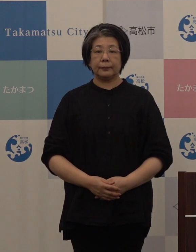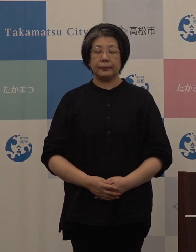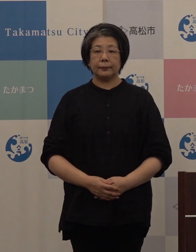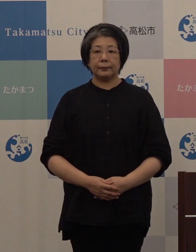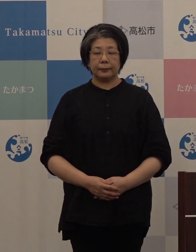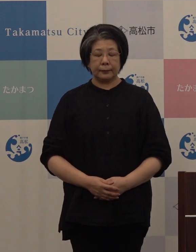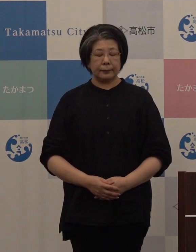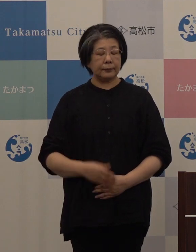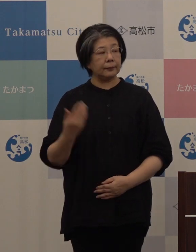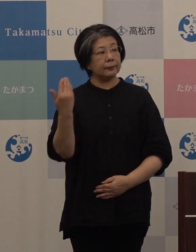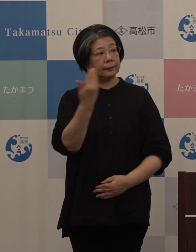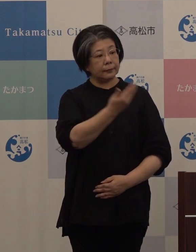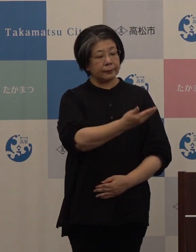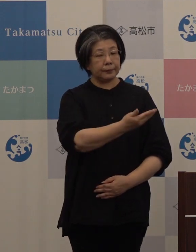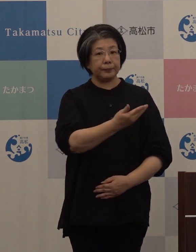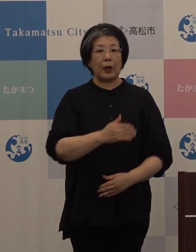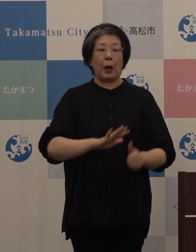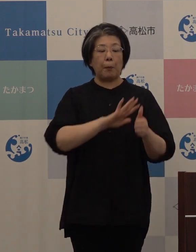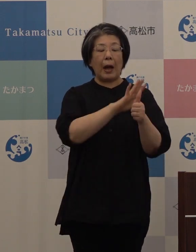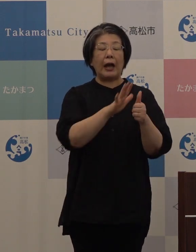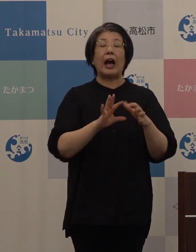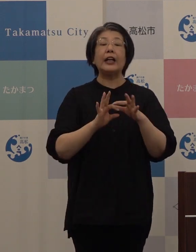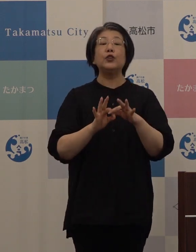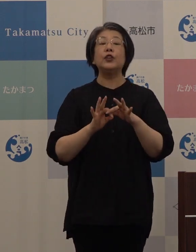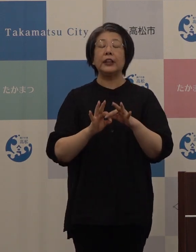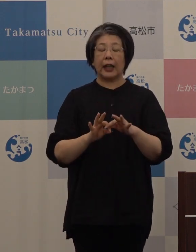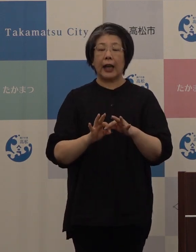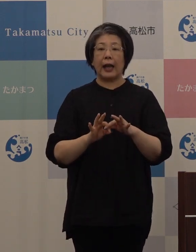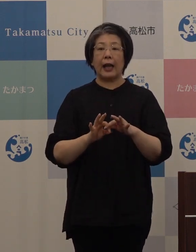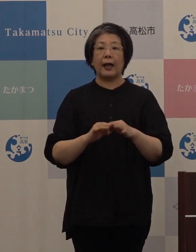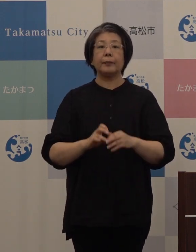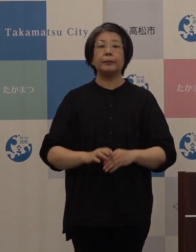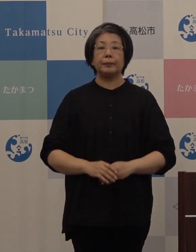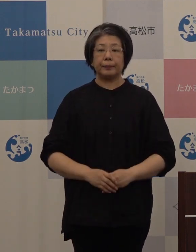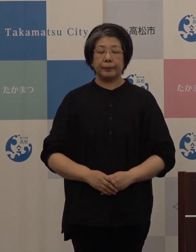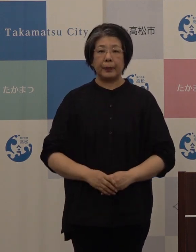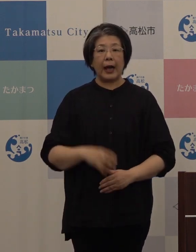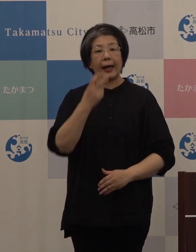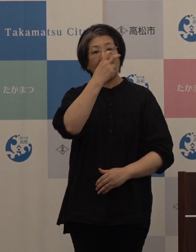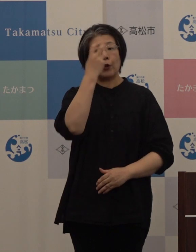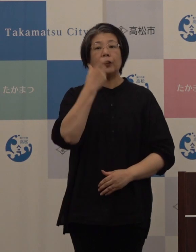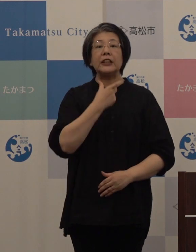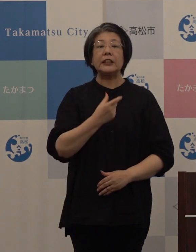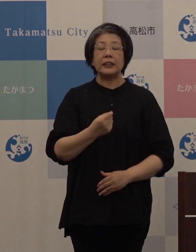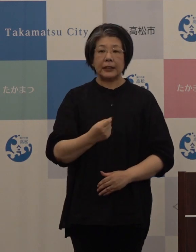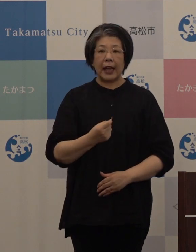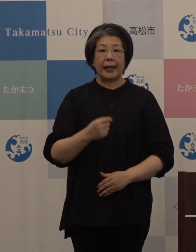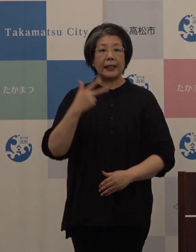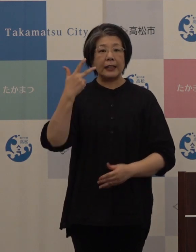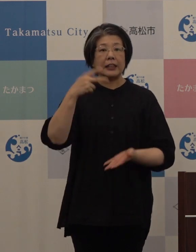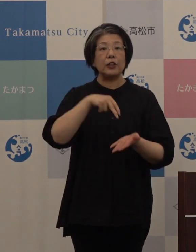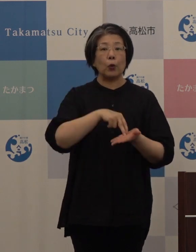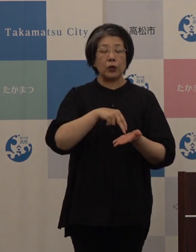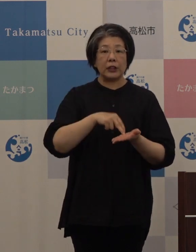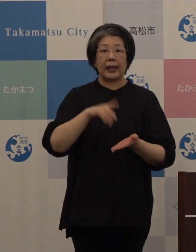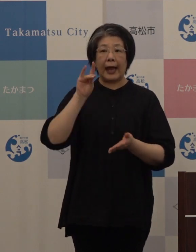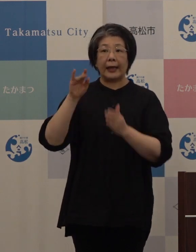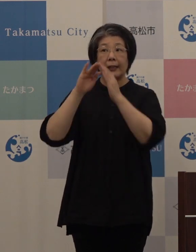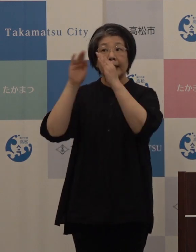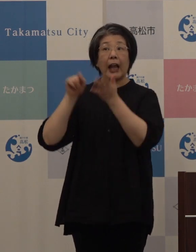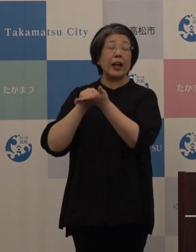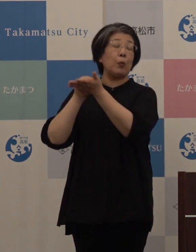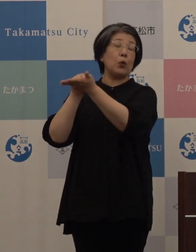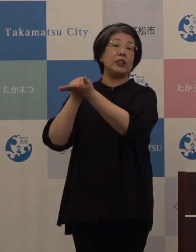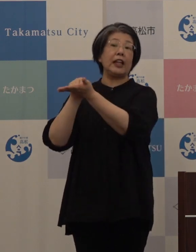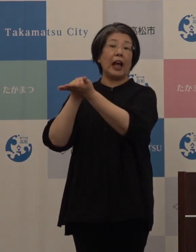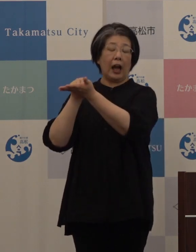すいません、たびたびパワハラの話で恐縮なんですけど、ちょっと勉強不足で確認なんですけど、市の方でその申し入れてお願いしているその市